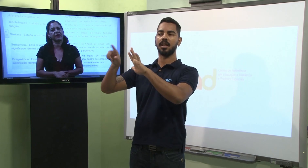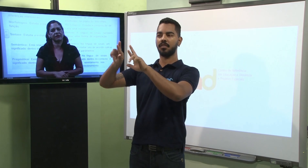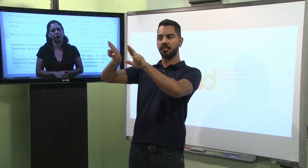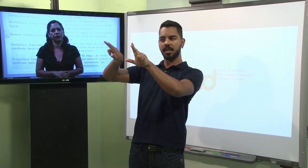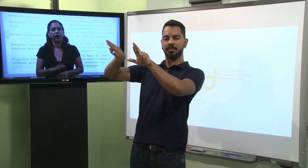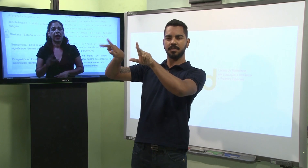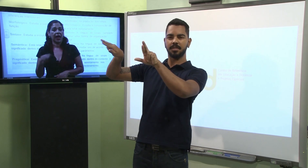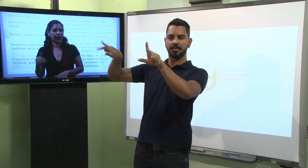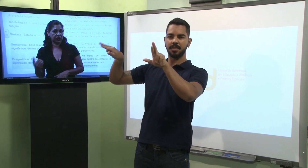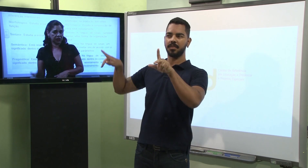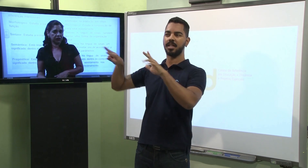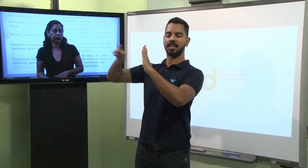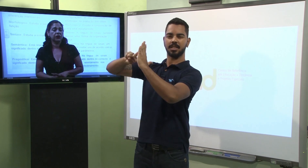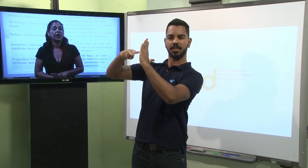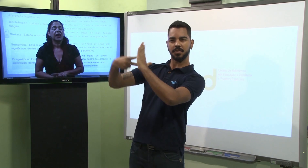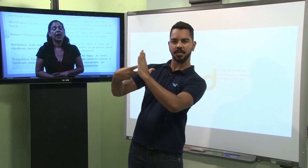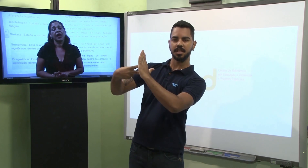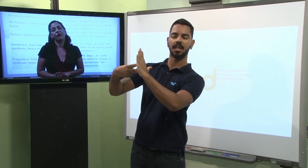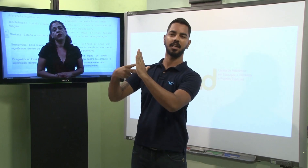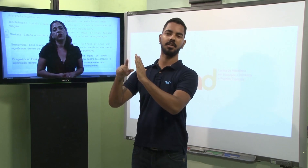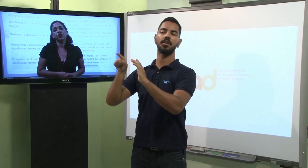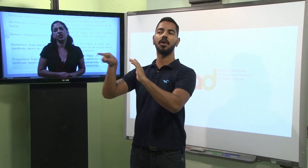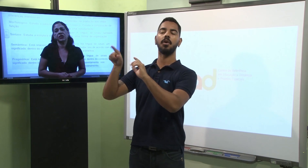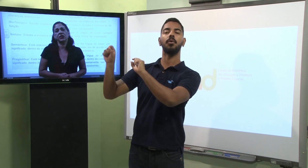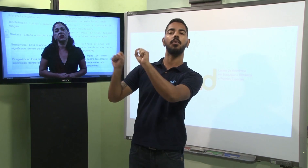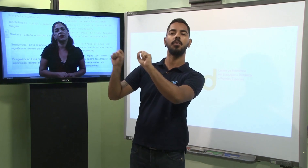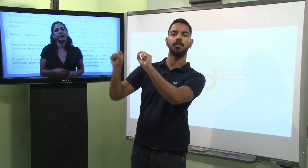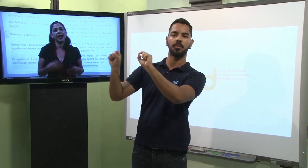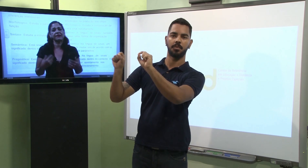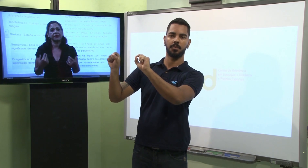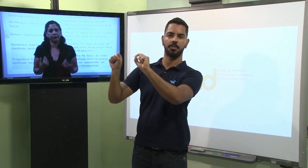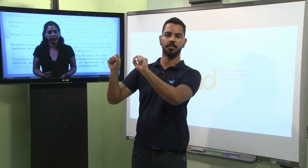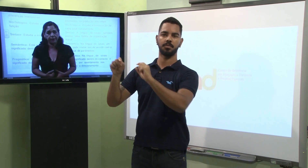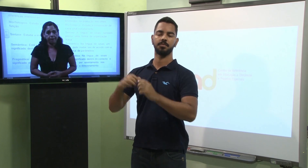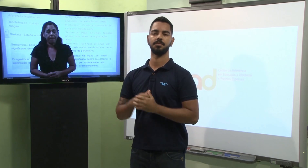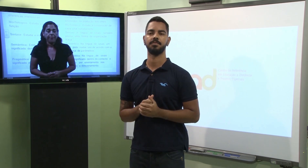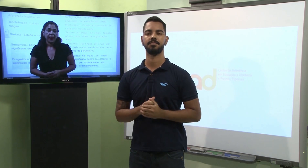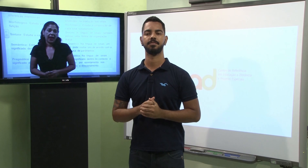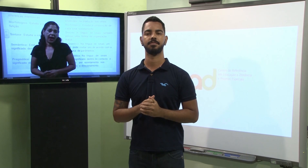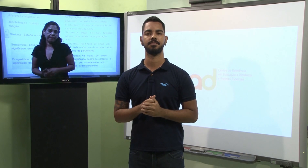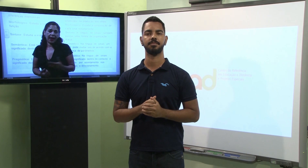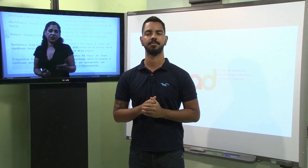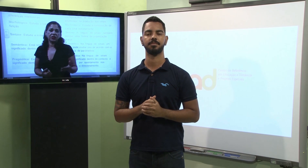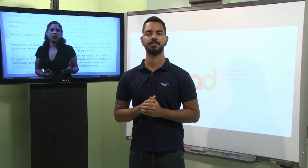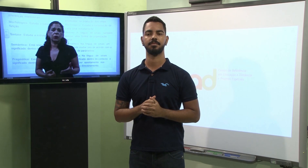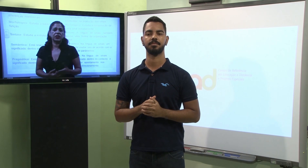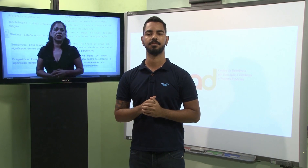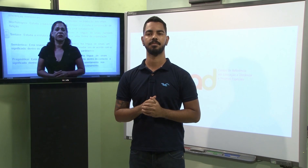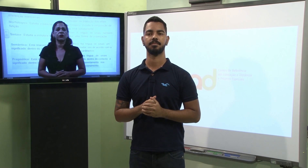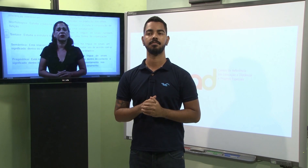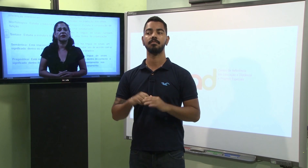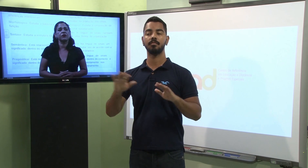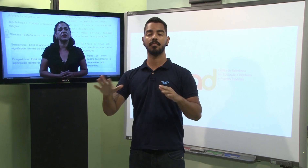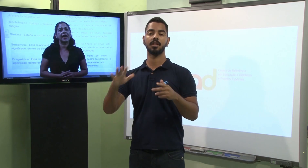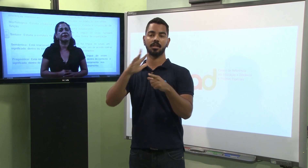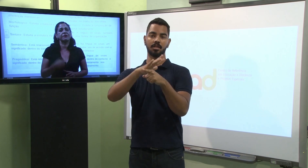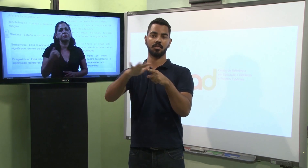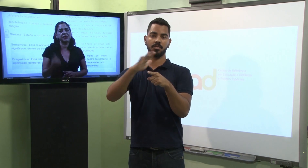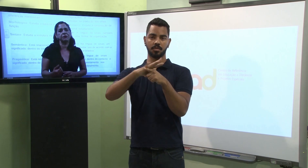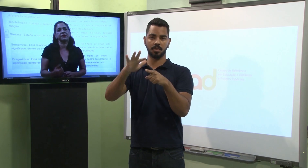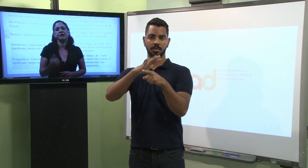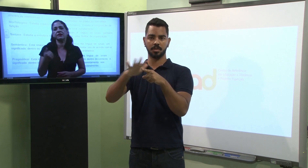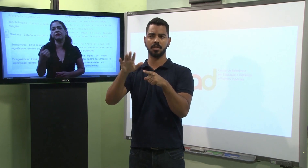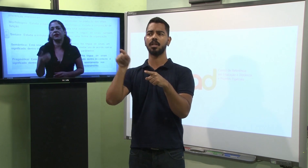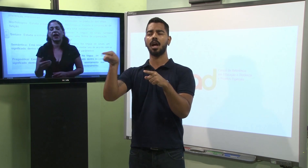de significação. Além disso, a fonologia nos traz também a parte da linguística que estuda as